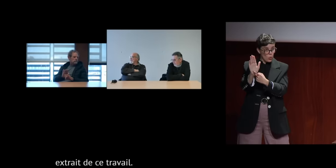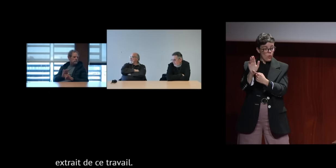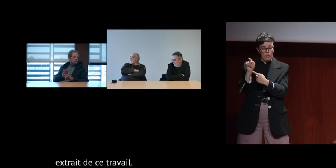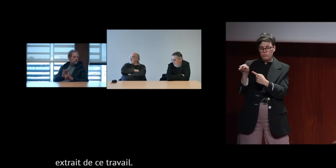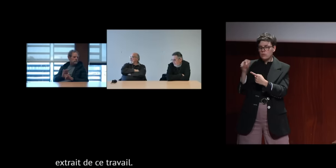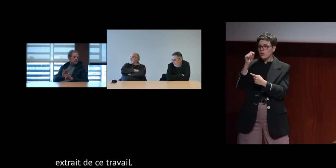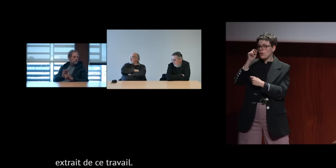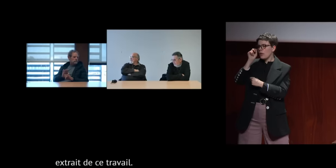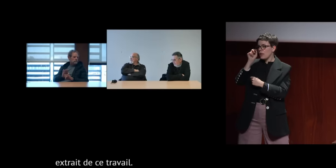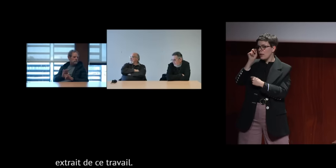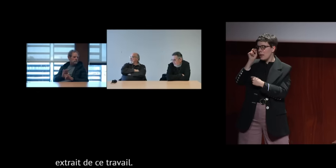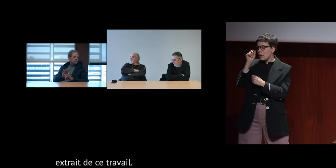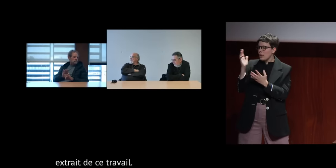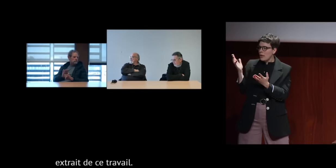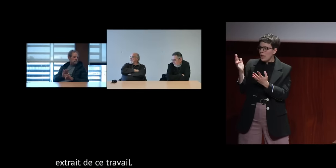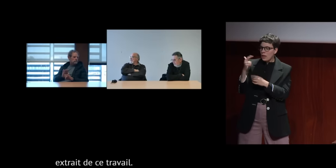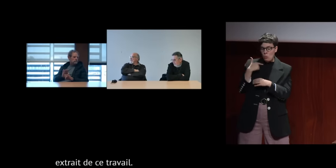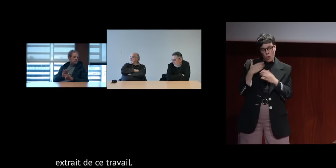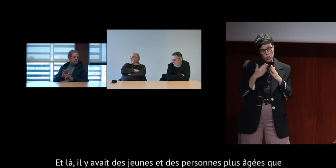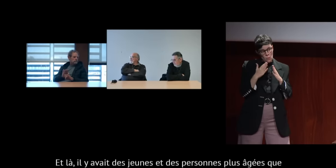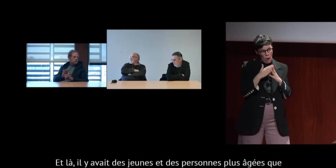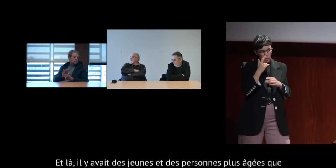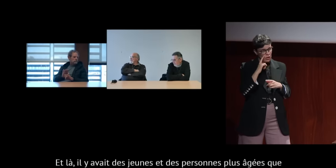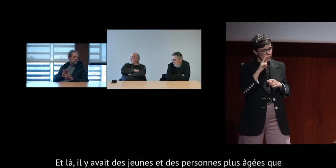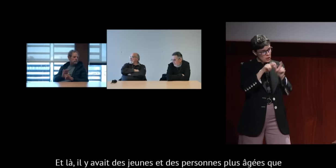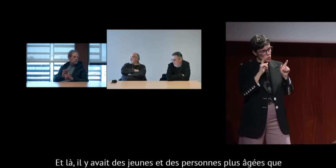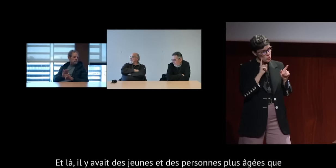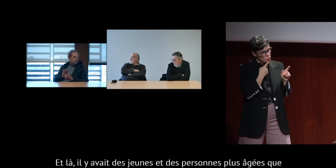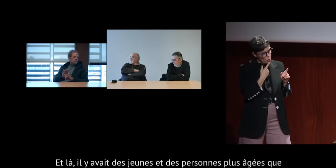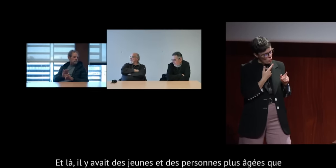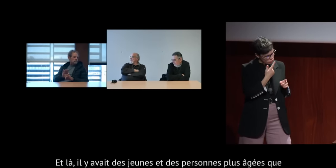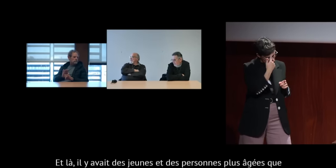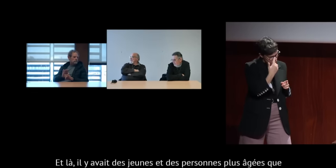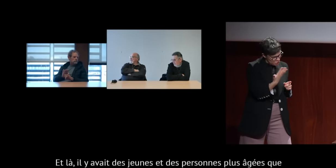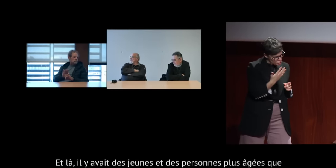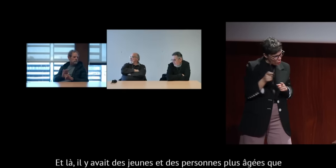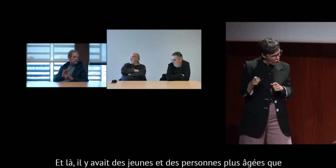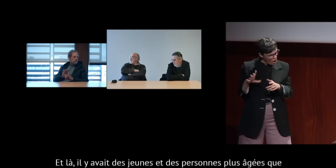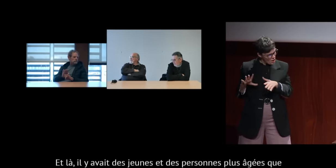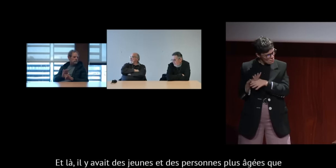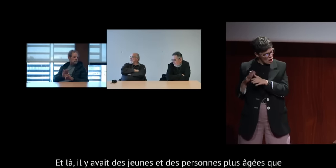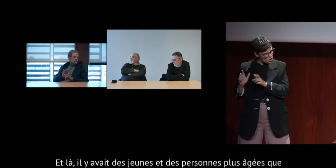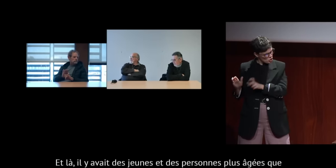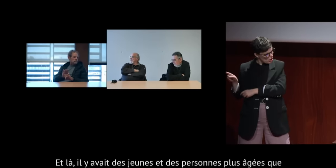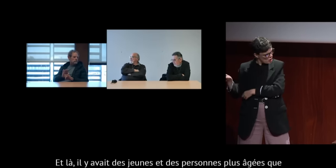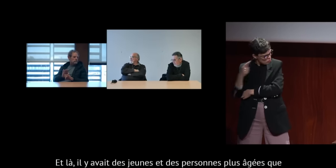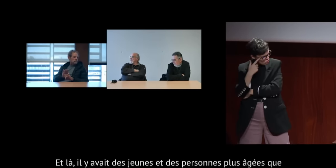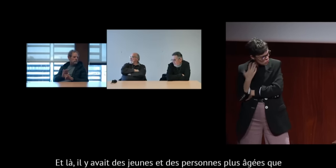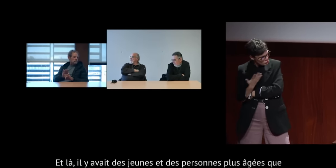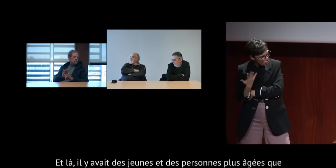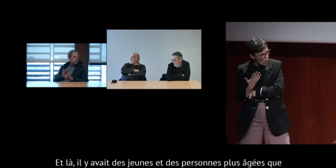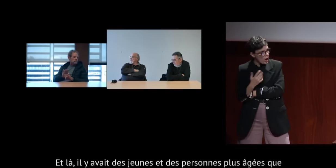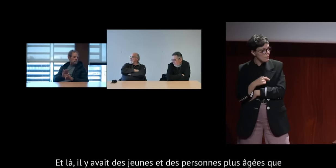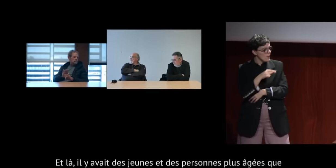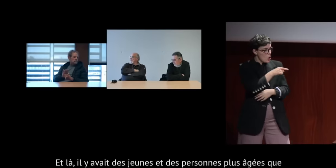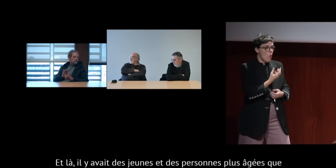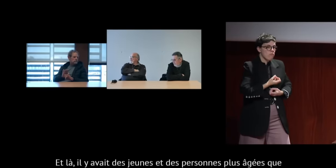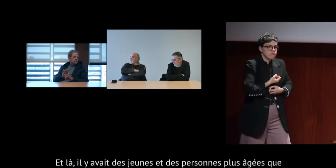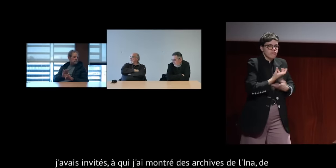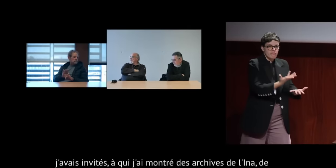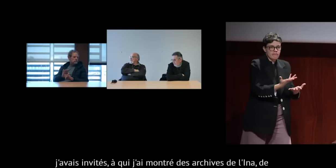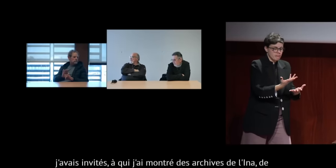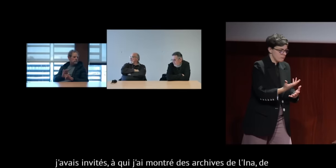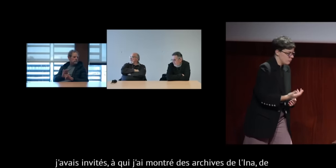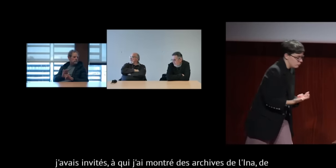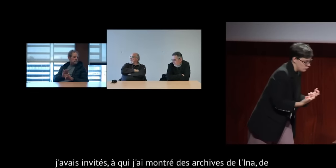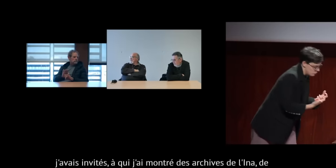de documents qui représentent les sourds. Et en fait, ce que j'ai fait, c'était leur demander